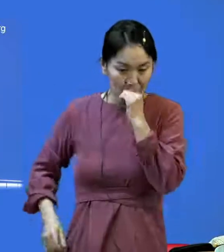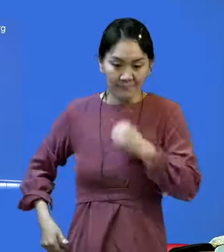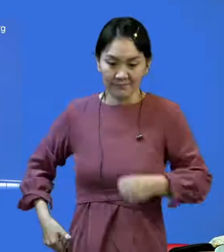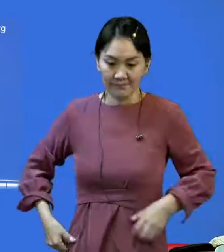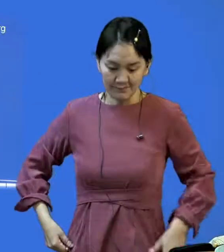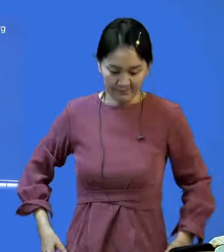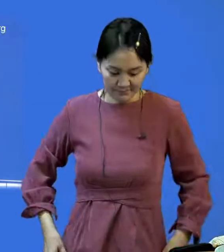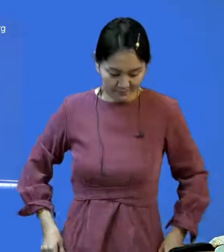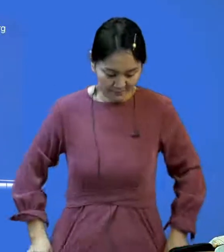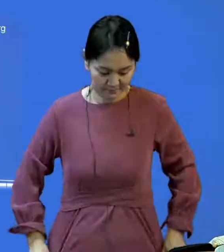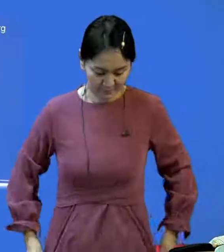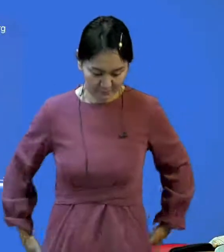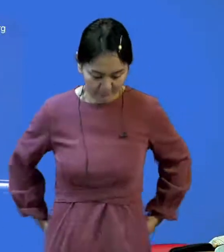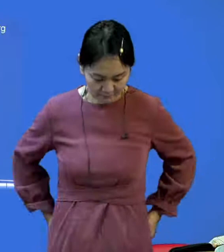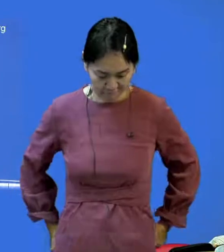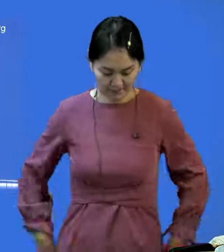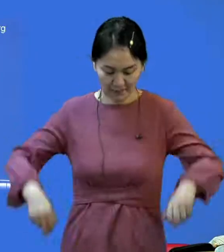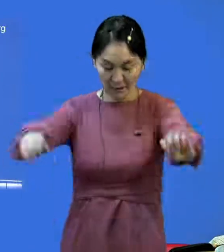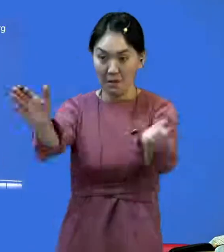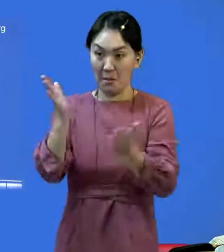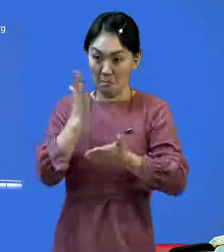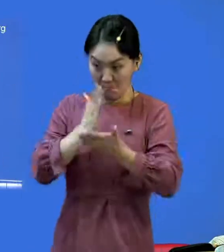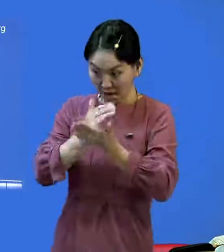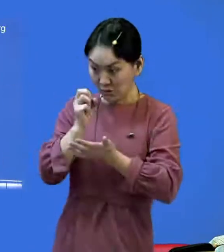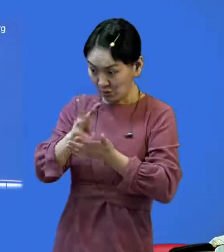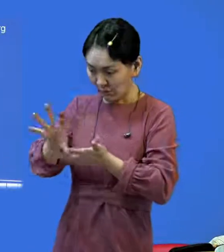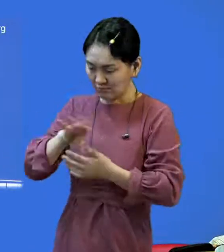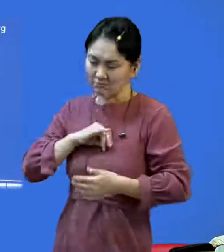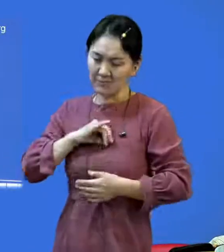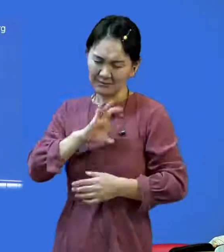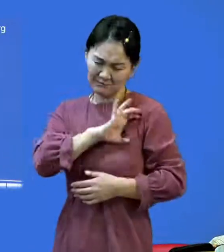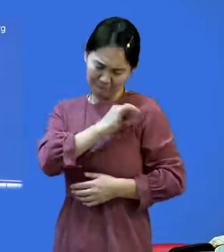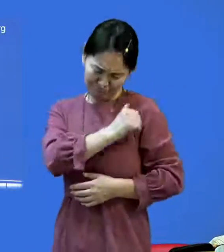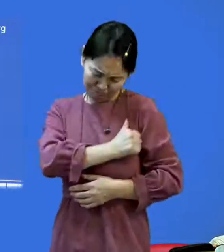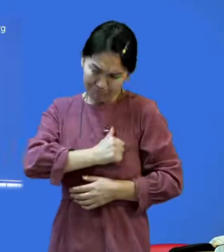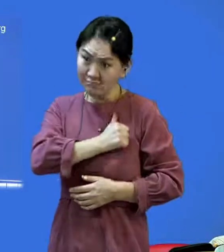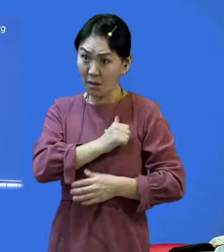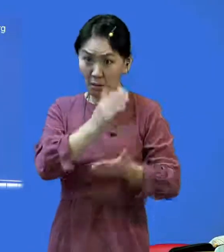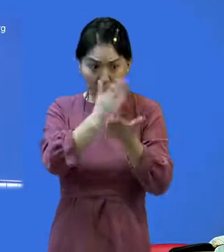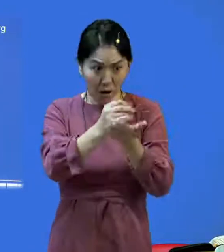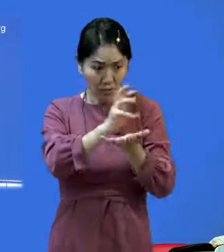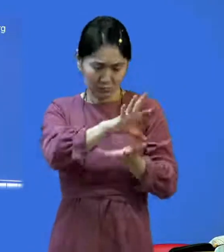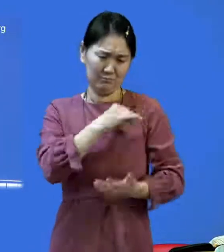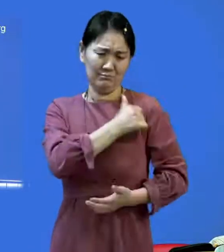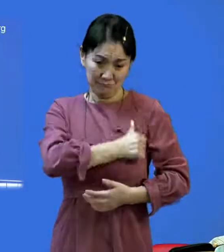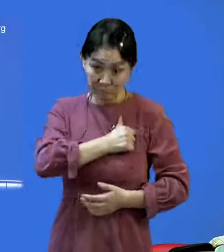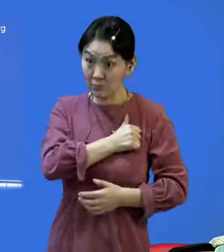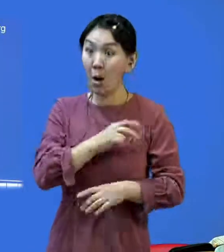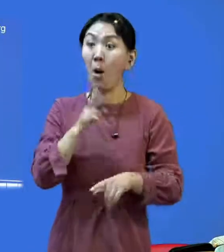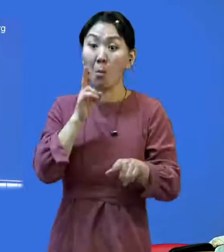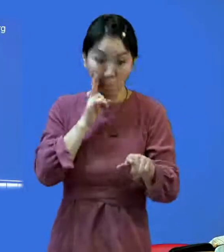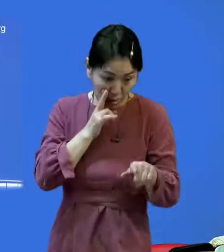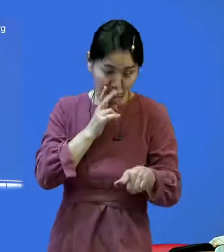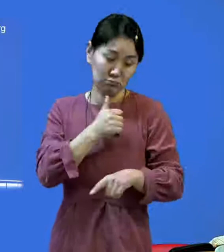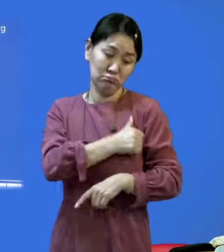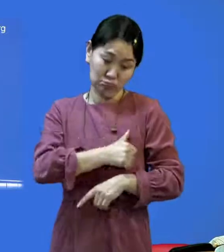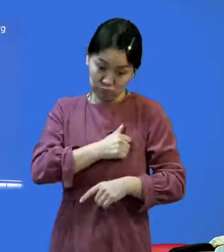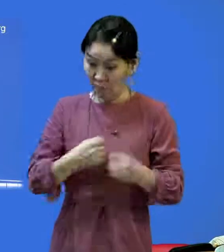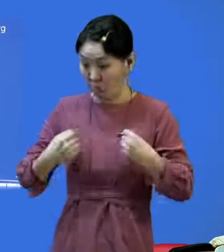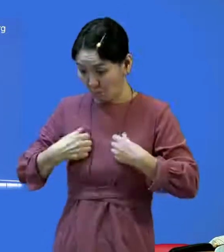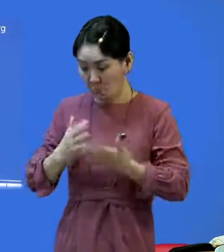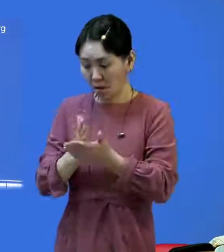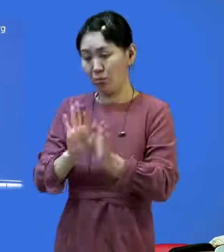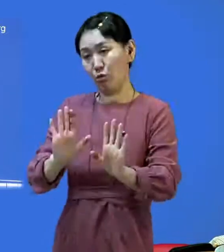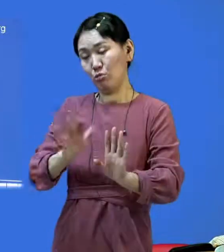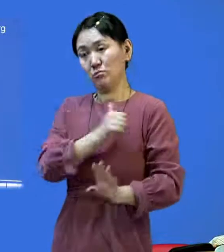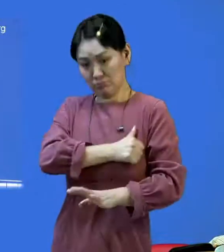Бага юм дээр сэтгэл хангалуун байж амьдралч нь мөнгийг хайрлахаас чөлөөтэй ба тийм ээ. Бага юм гэдэг нь шүү дээ. Хэрв хоол хүнс ховц сунэр байвал эдгээрэр сэтгэл